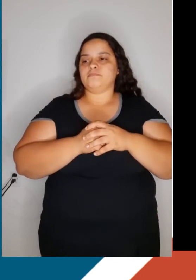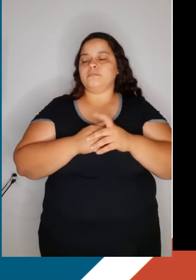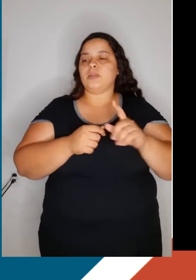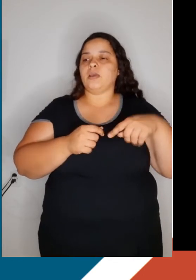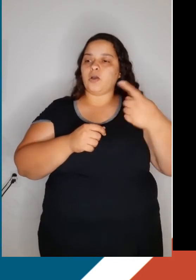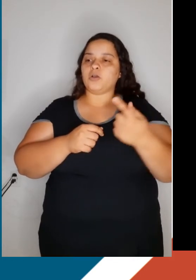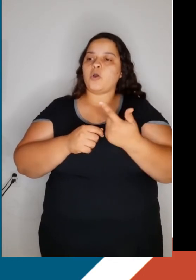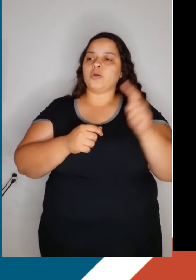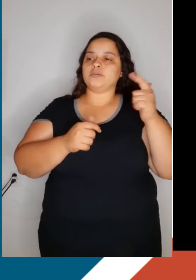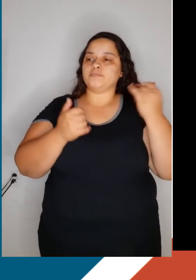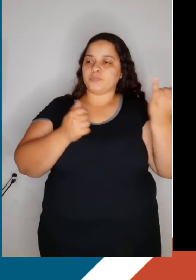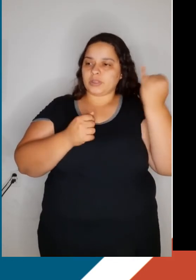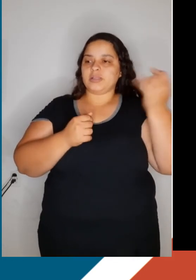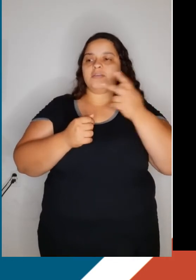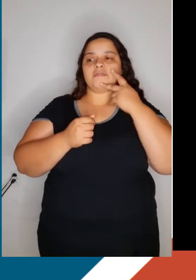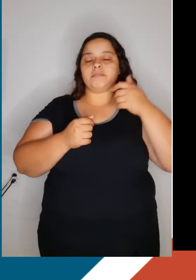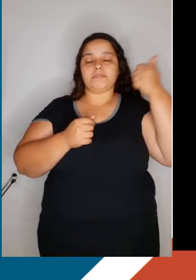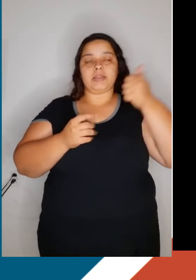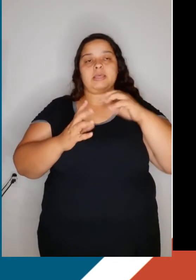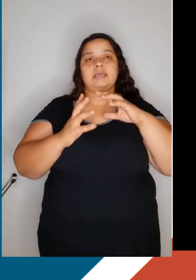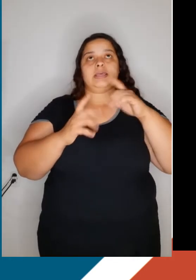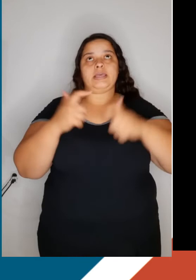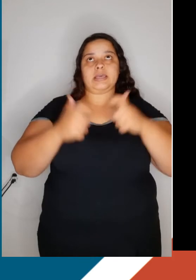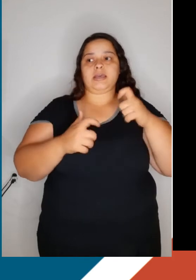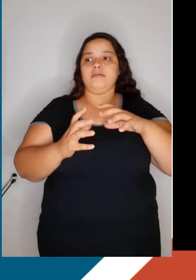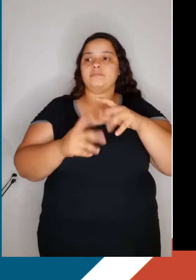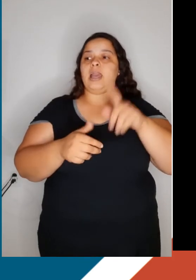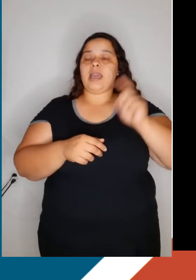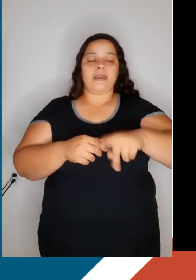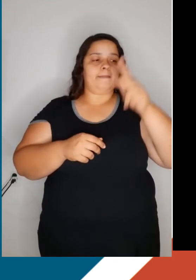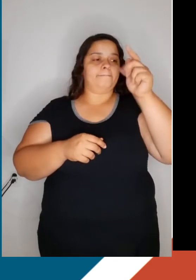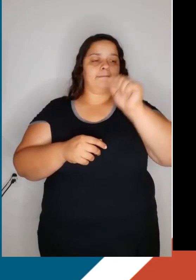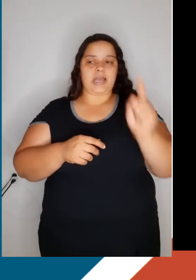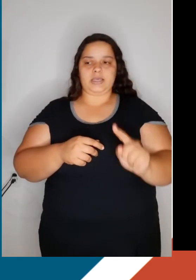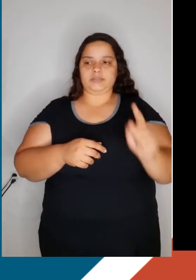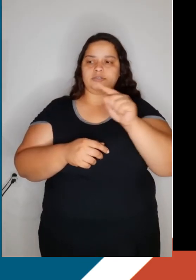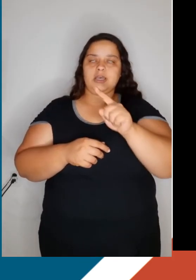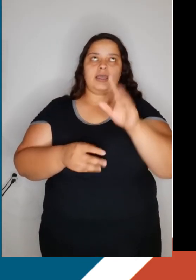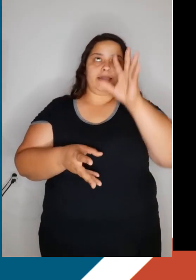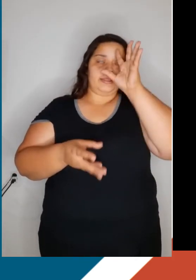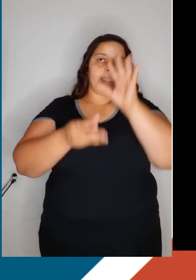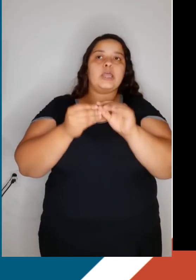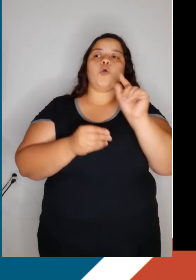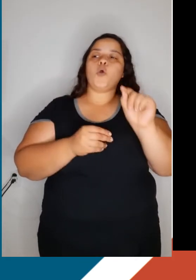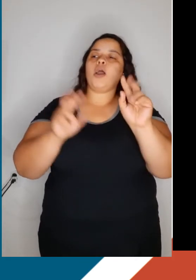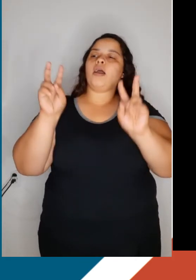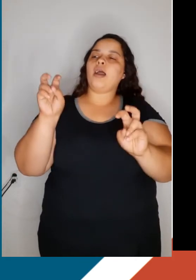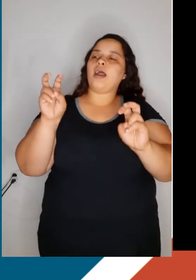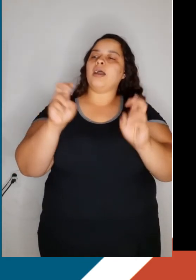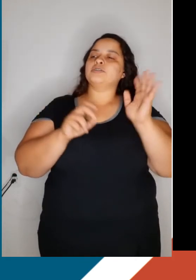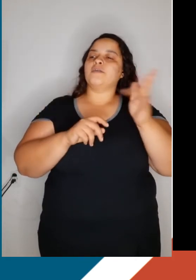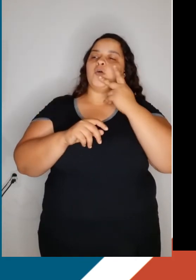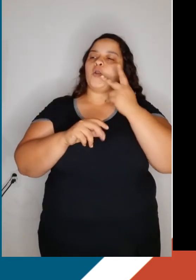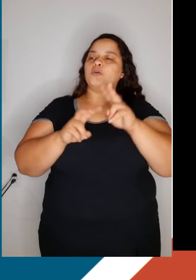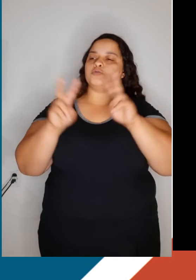Outro ponto importante antes da gente falar da Primeira Guerra Mundial é o que a gente chama de paz armada, né? Que é importante para entender aquele trecho que a gente leu do